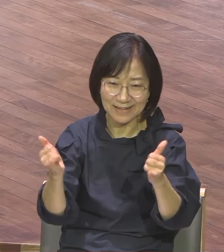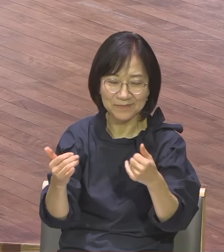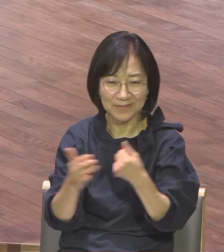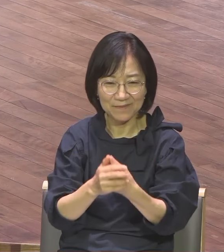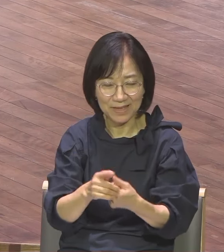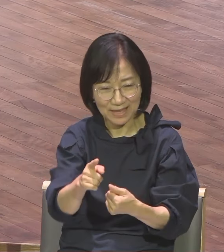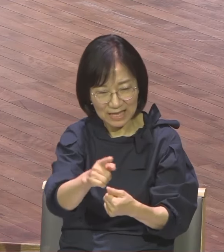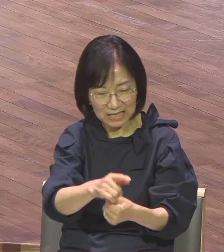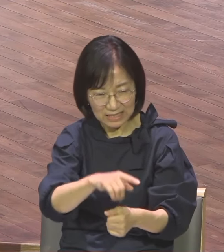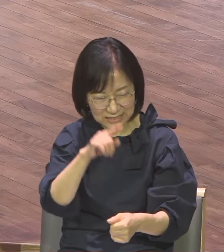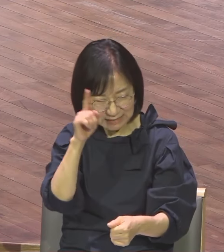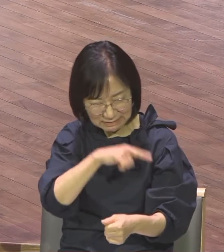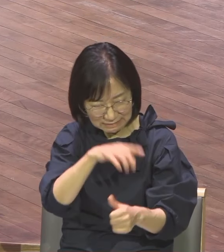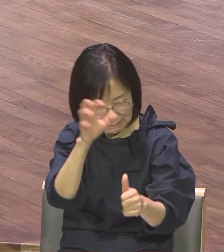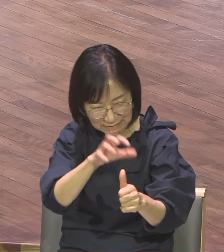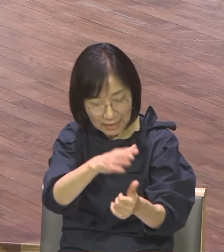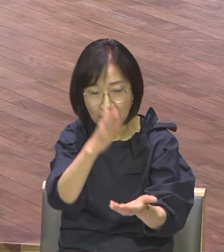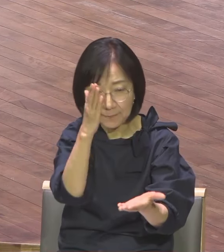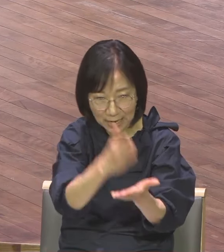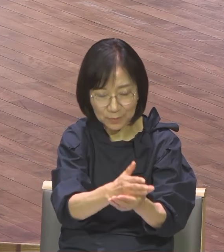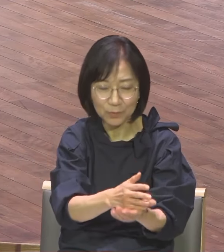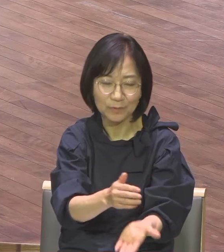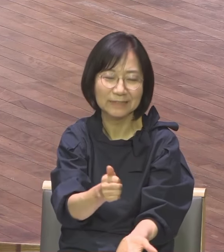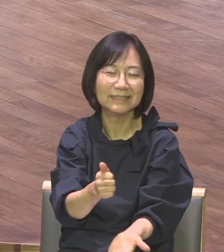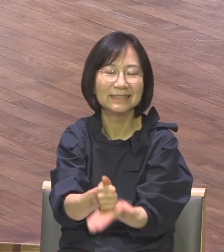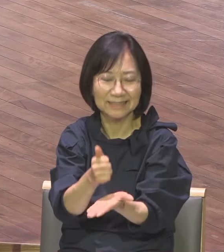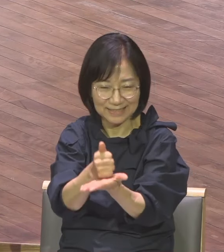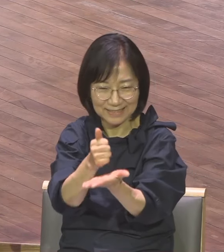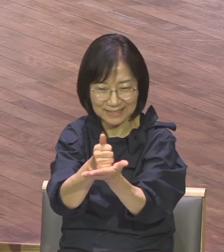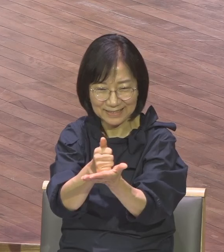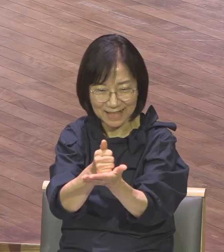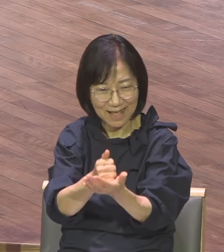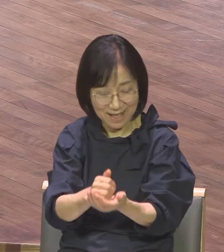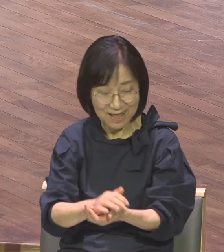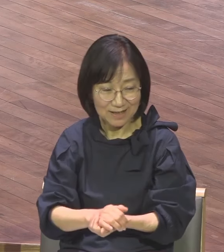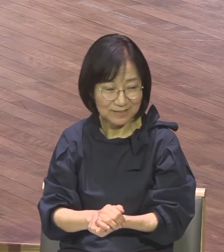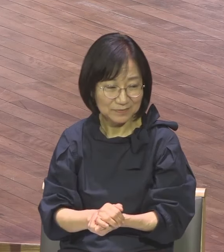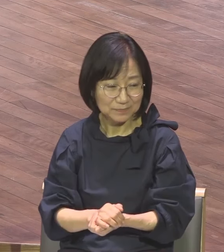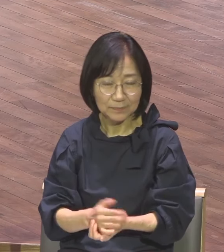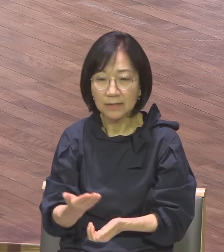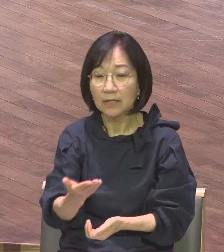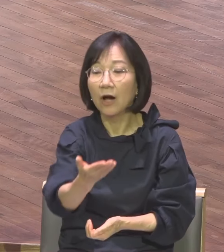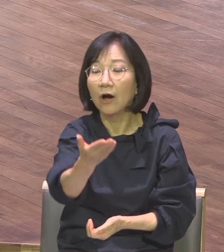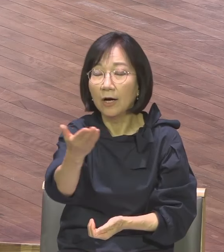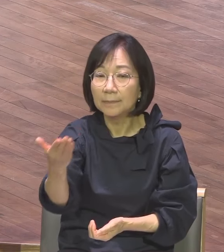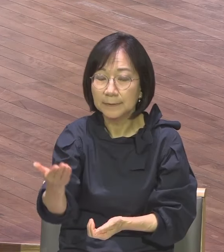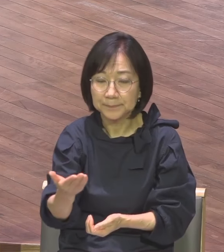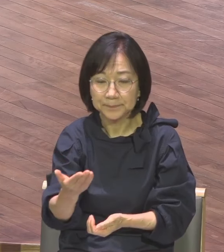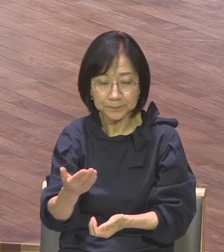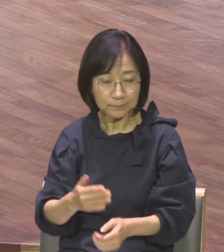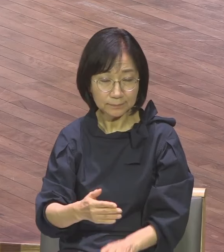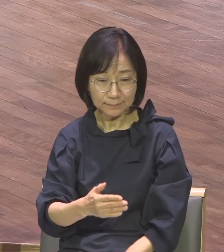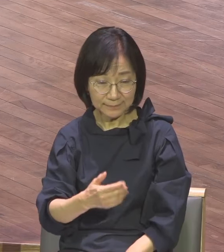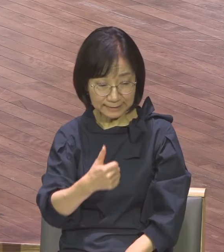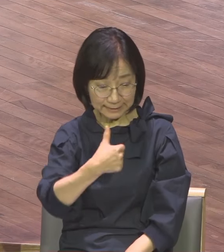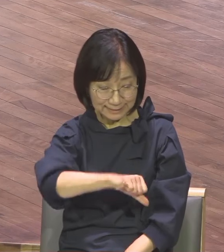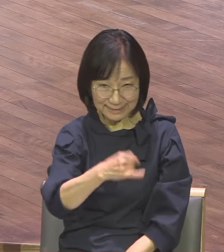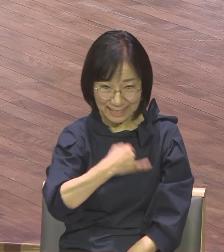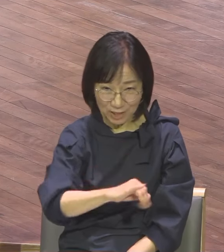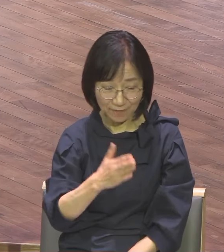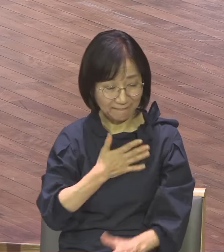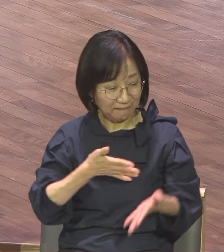것이다. 그러면서 제가 주례할 때가 많은데 여러분들 가정 자녀도 마찬가지. 내가 낳았긴 내 거